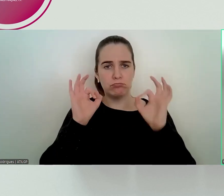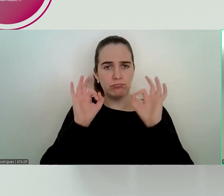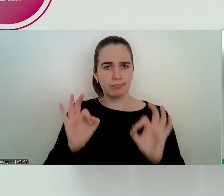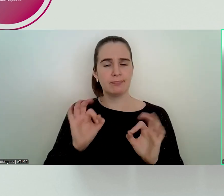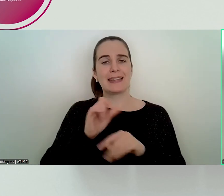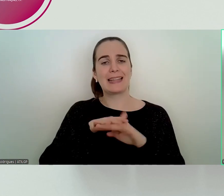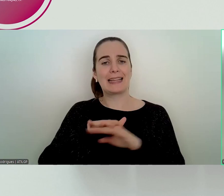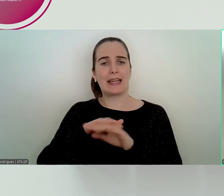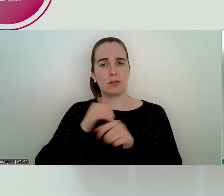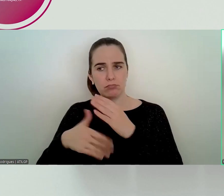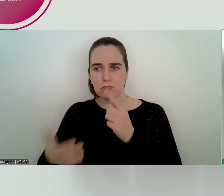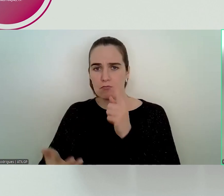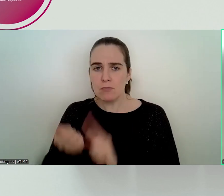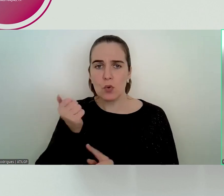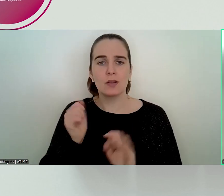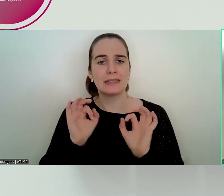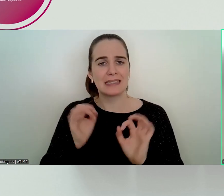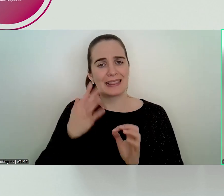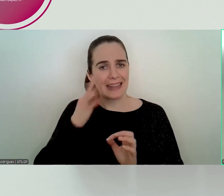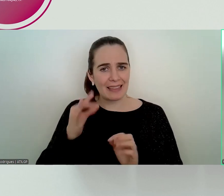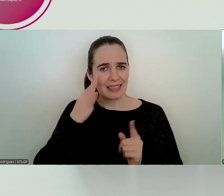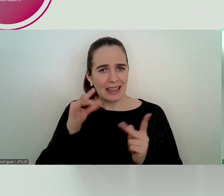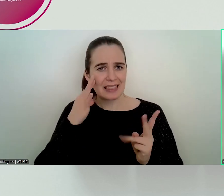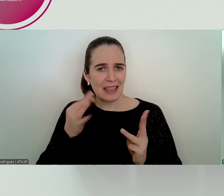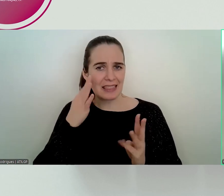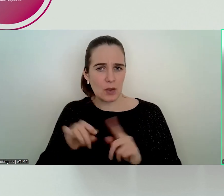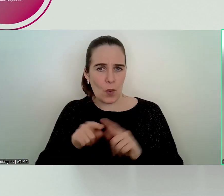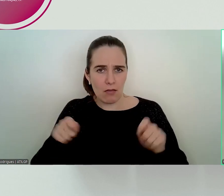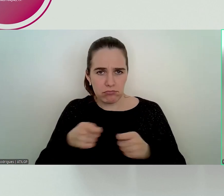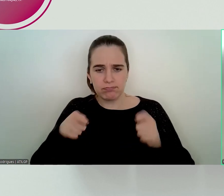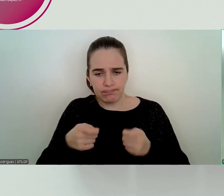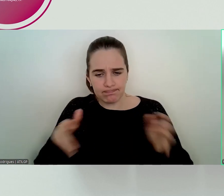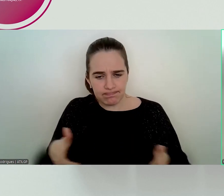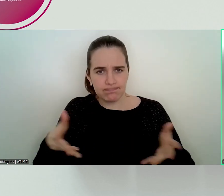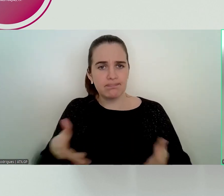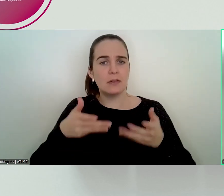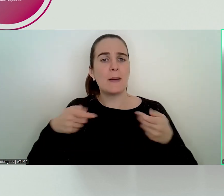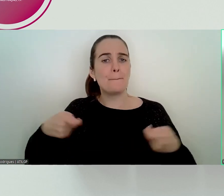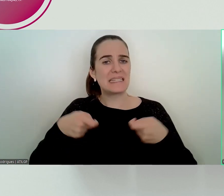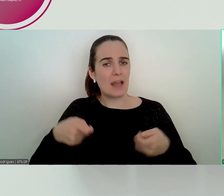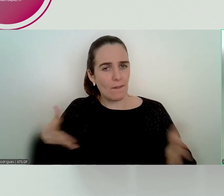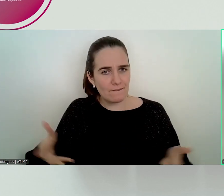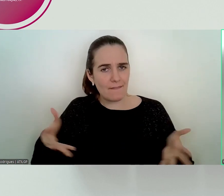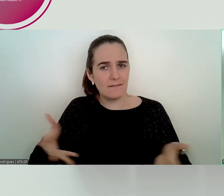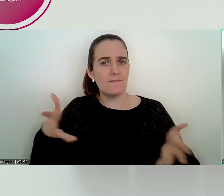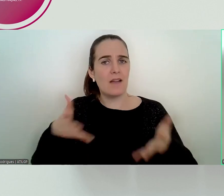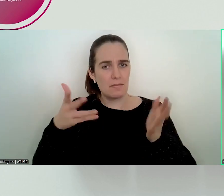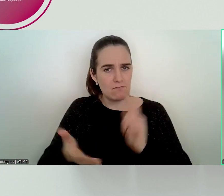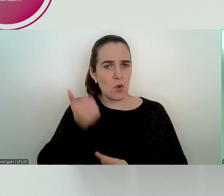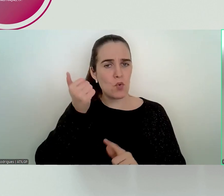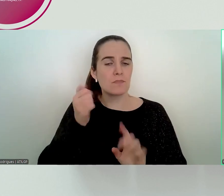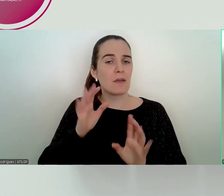rede desse certo, e portanto havia aqui um grande empenho e uma grande pressão política para que isto desse